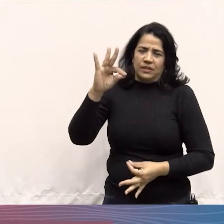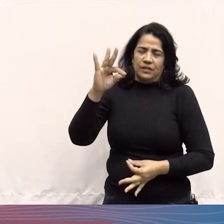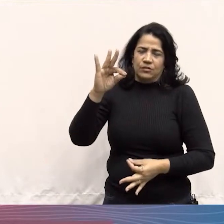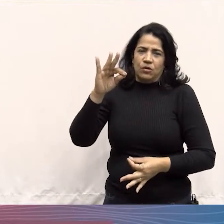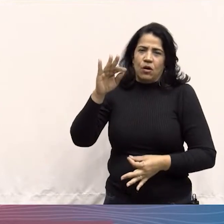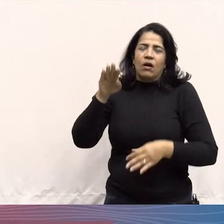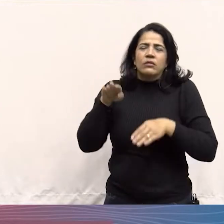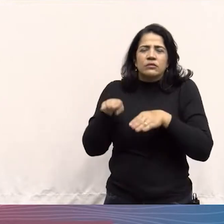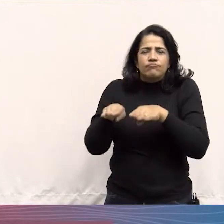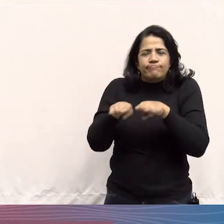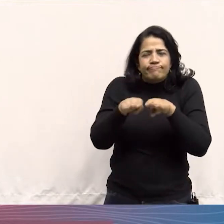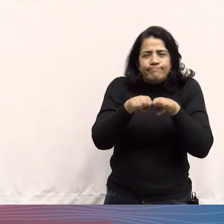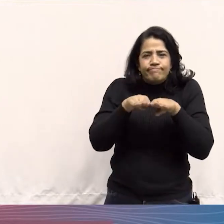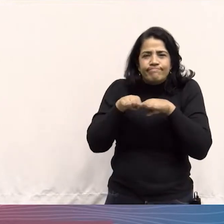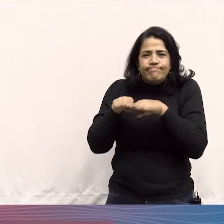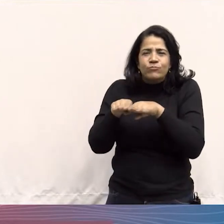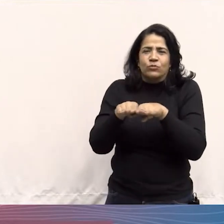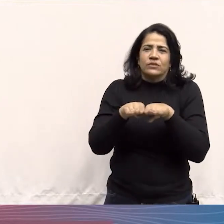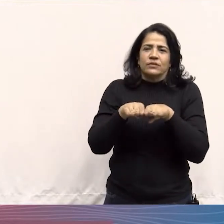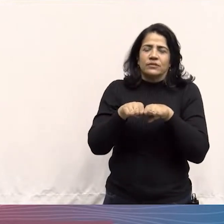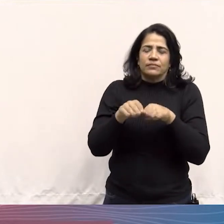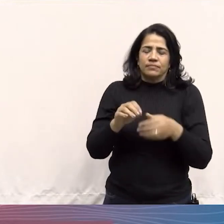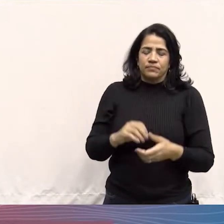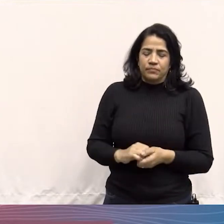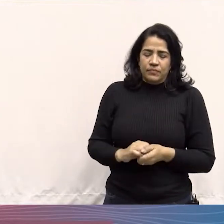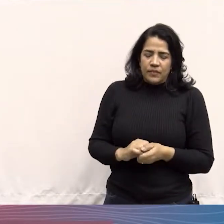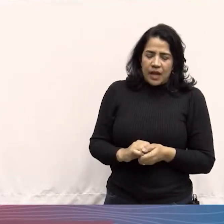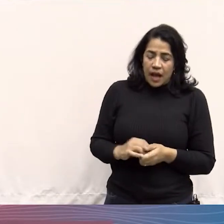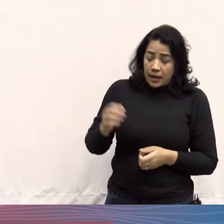mediu a cidade com a vara até